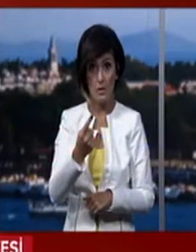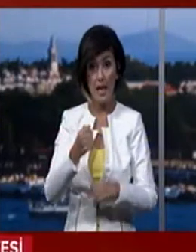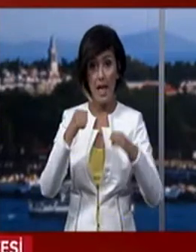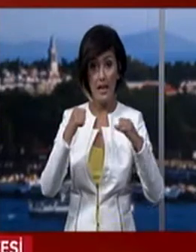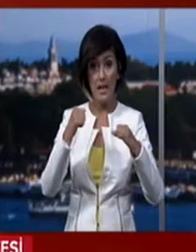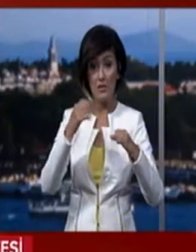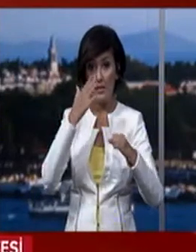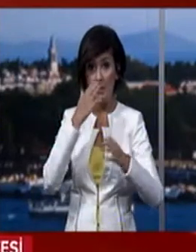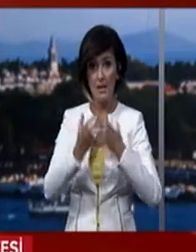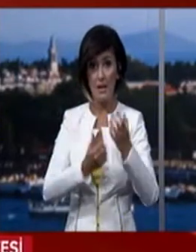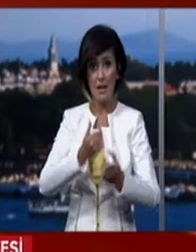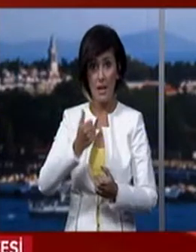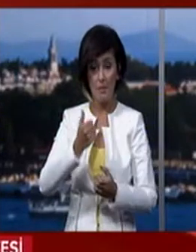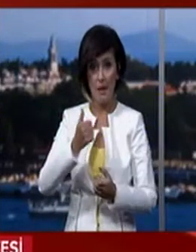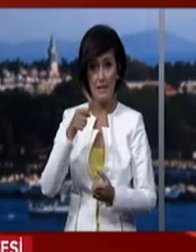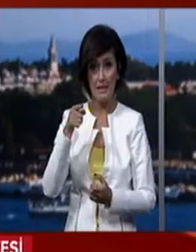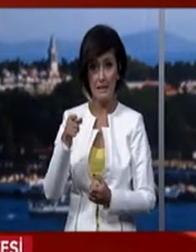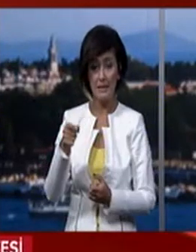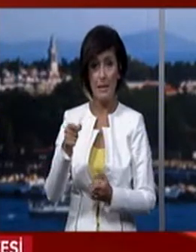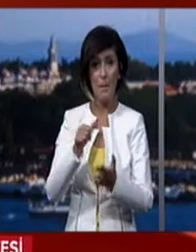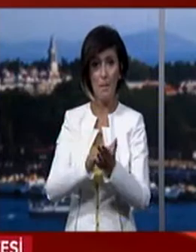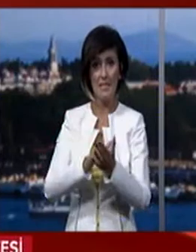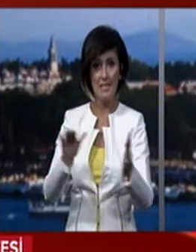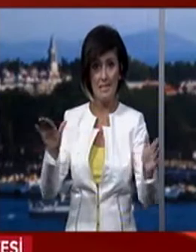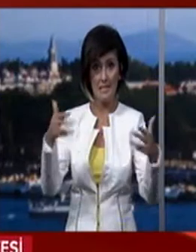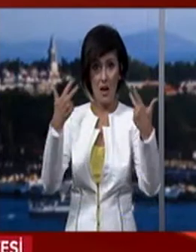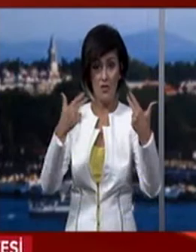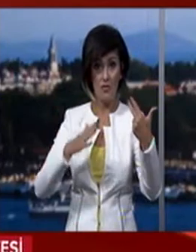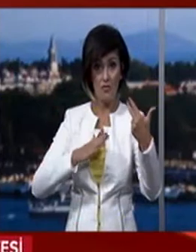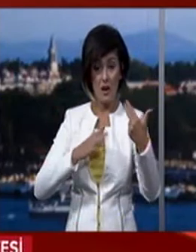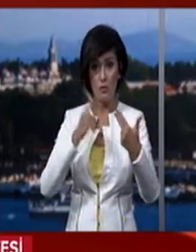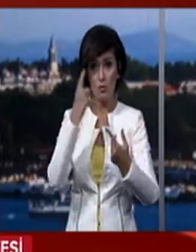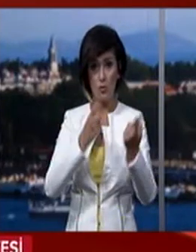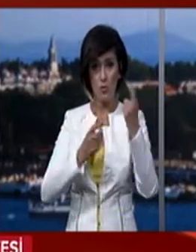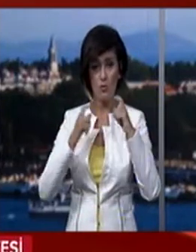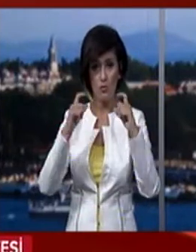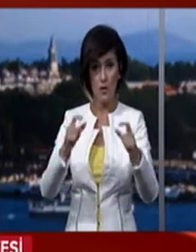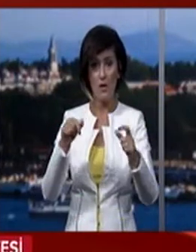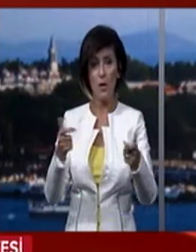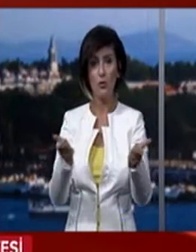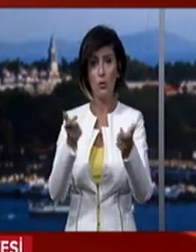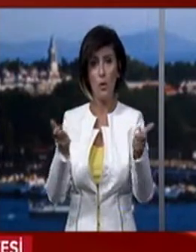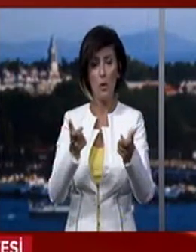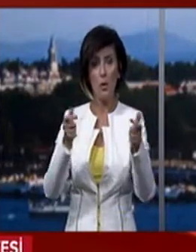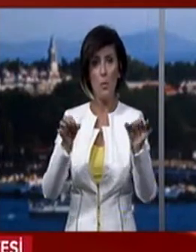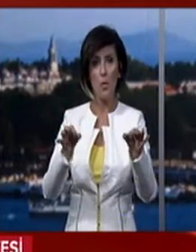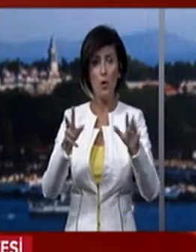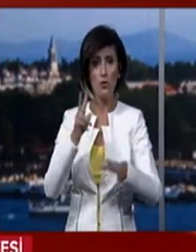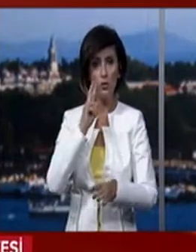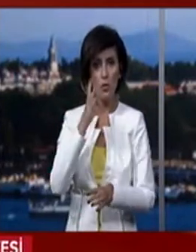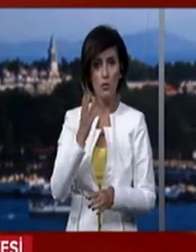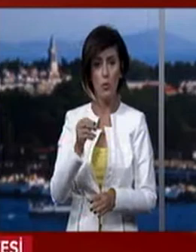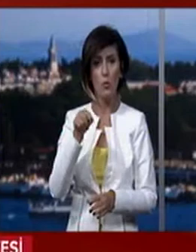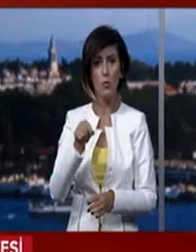ve Tabii Kaynaklar Bakanı Ali Rıza Alaboy'un basının karşısına geçecek ve soruları cevaplandıracak ve toplantılarda böylece sona erecek.